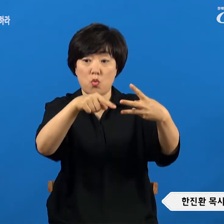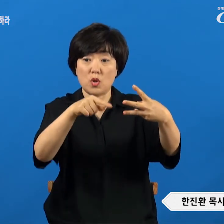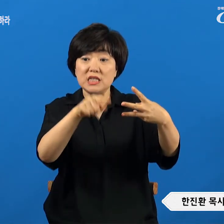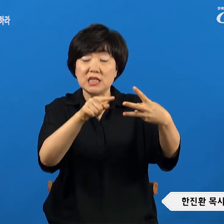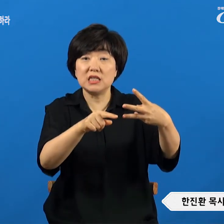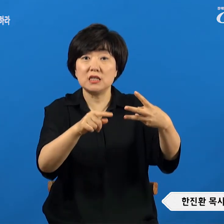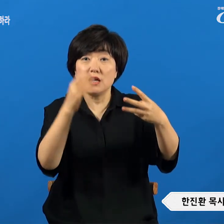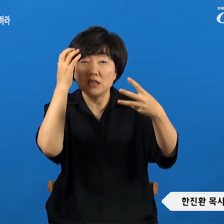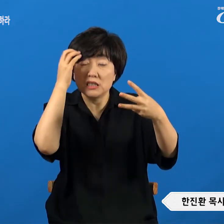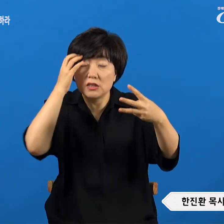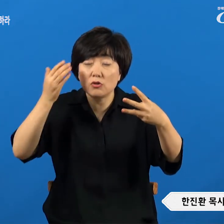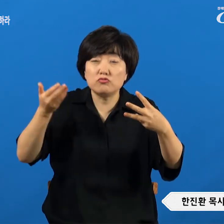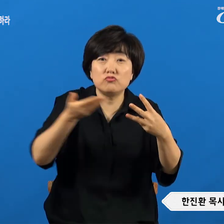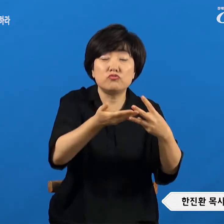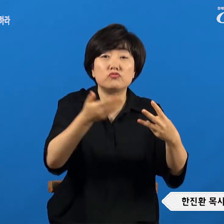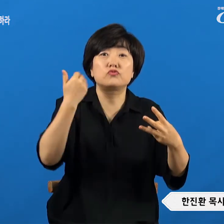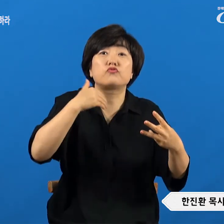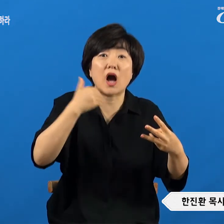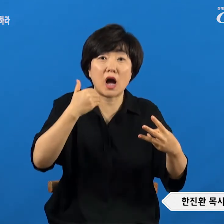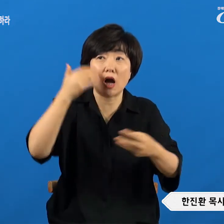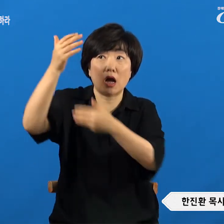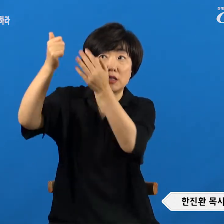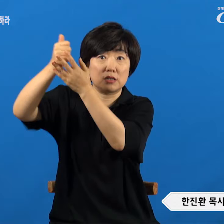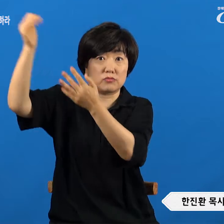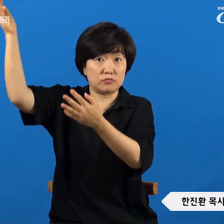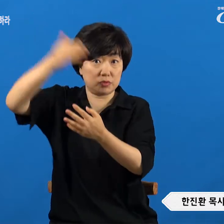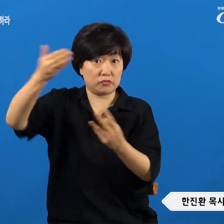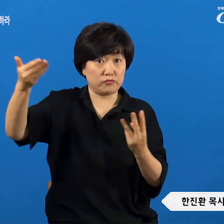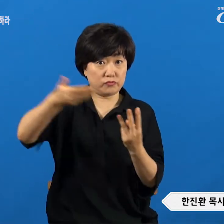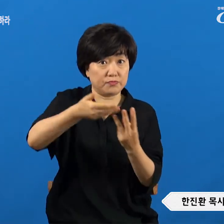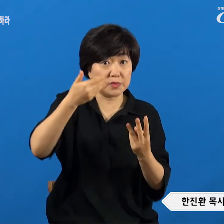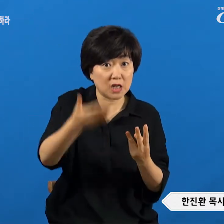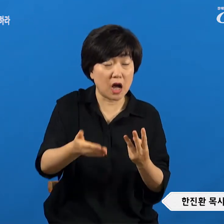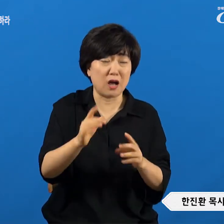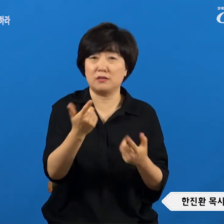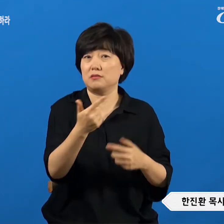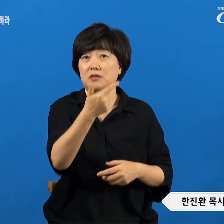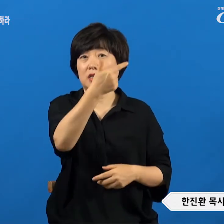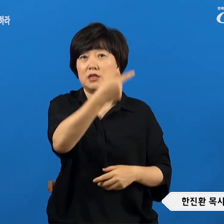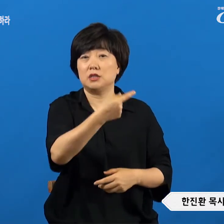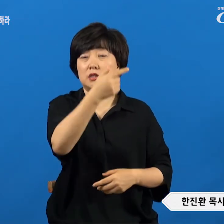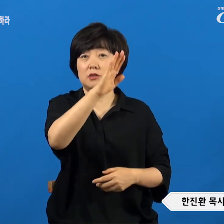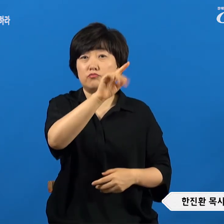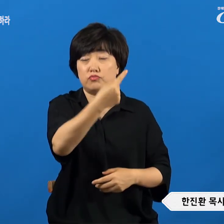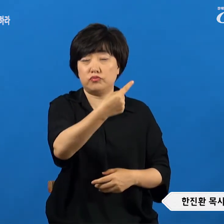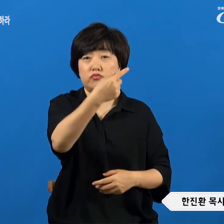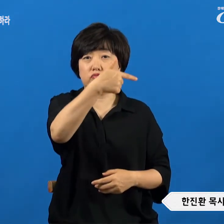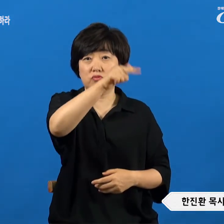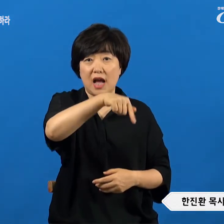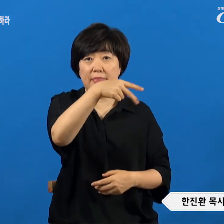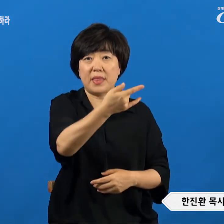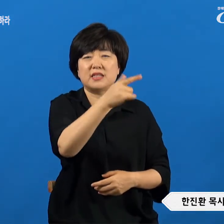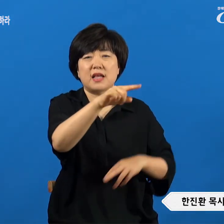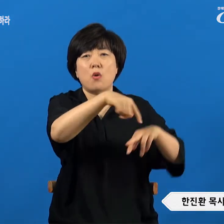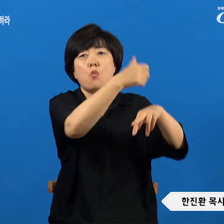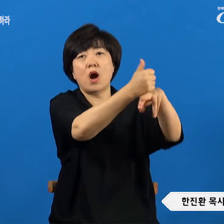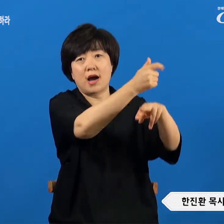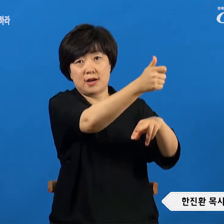아닙니다. 느부갓네살 왕이 준 것이지요. 세상의 악한 왕으로부터 온 것입니다.